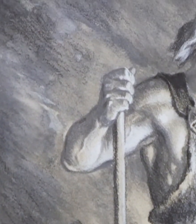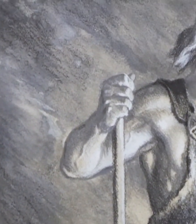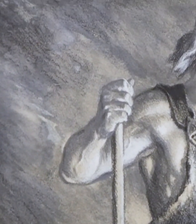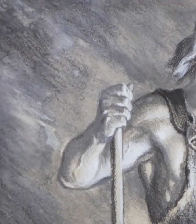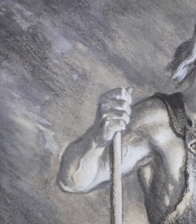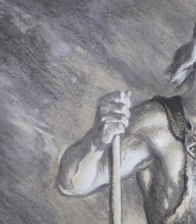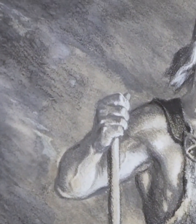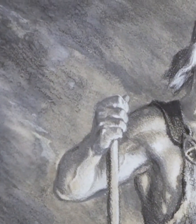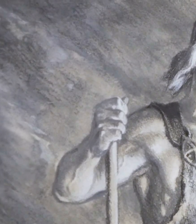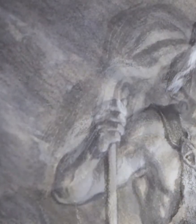но